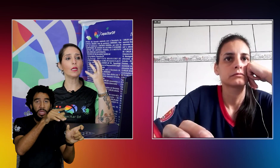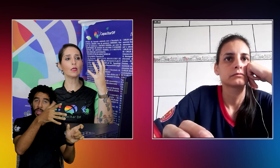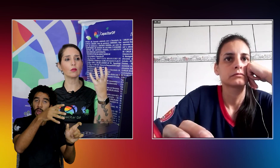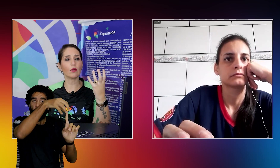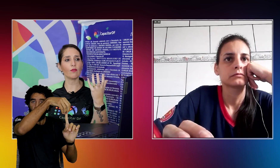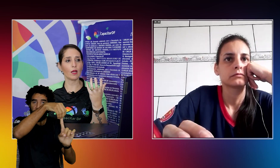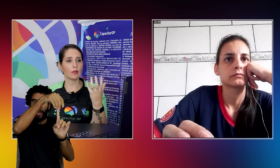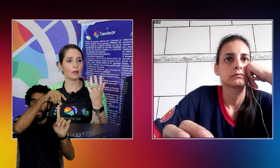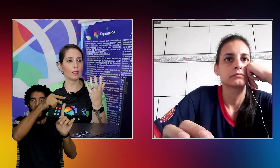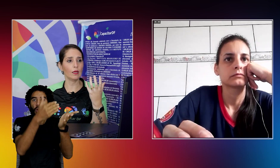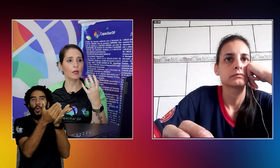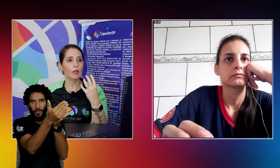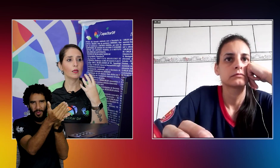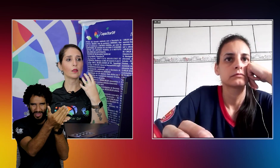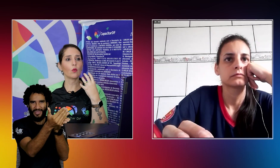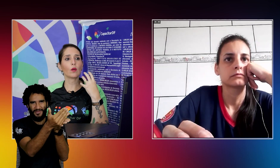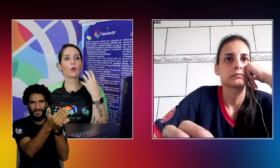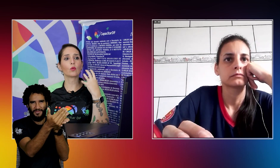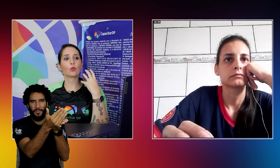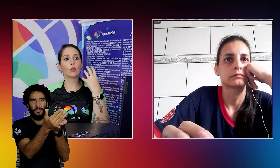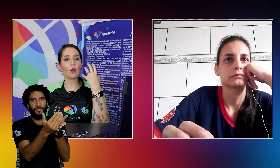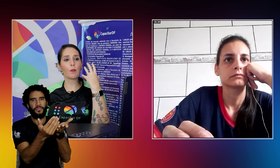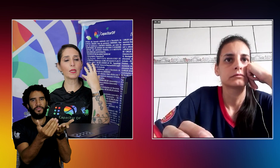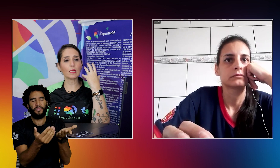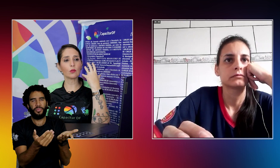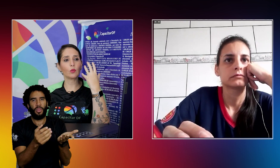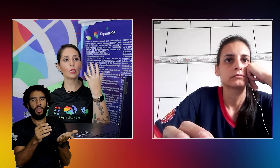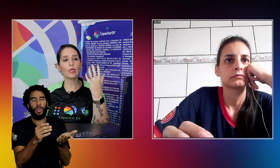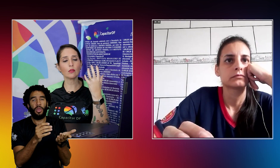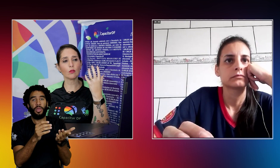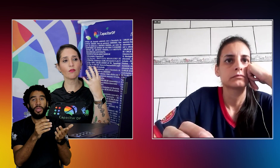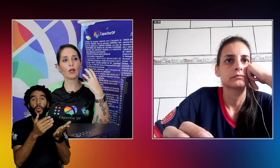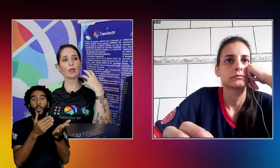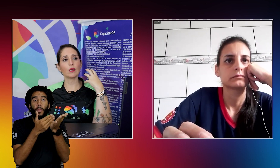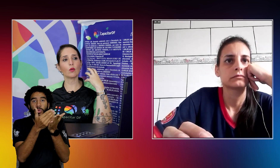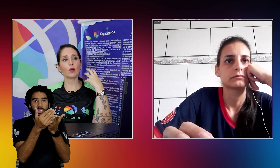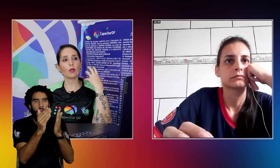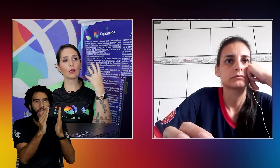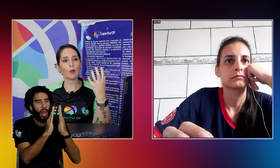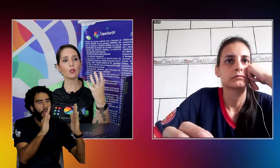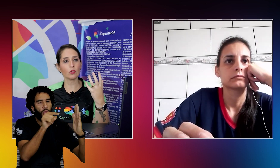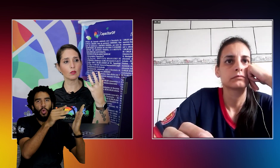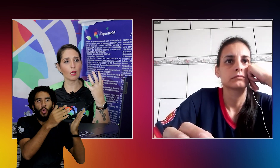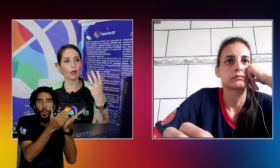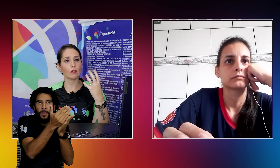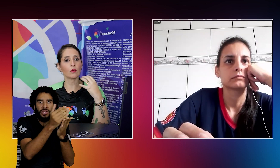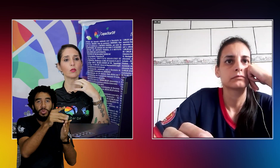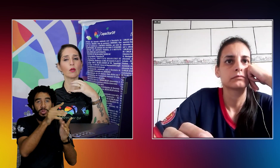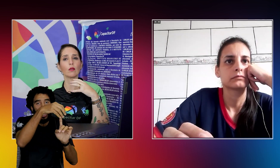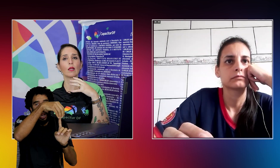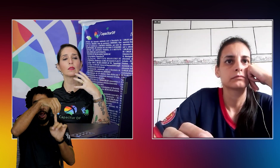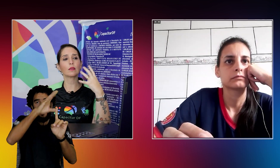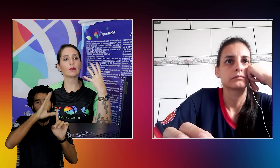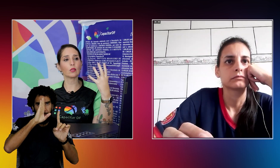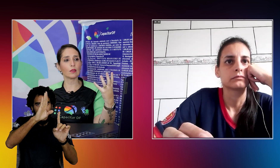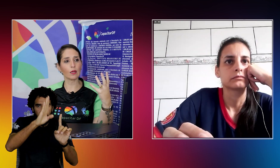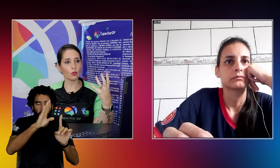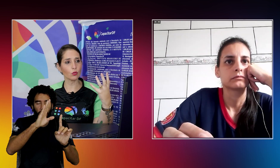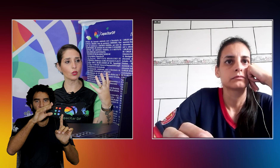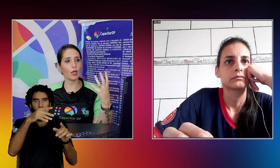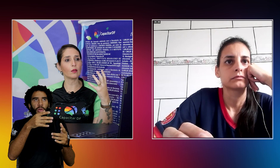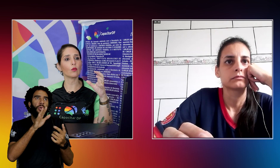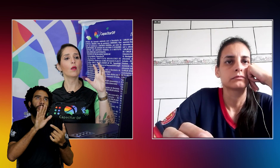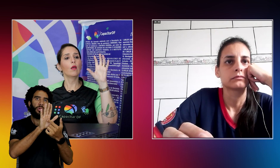o início da frase, né? Então, tudo que eu apresento no início da frase é o que eu quero dar mais destaque. Então, se eu quero dar destaque